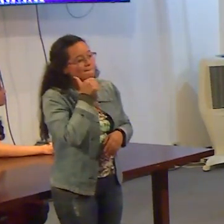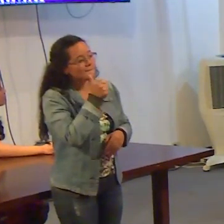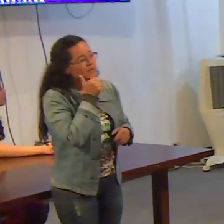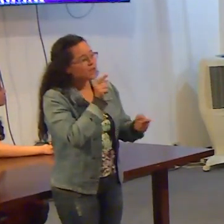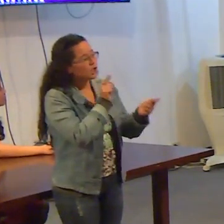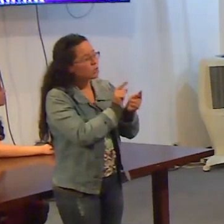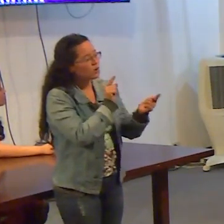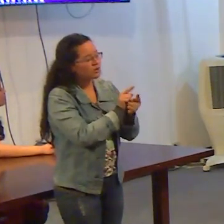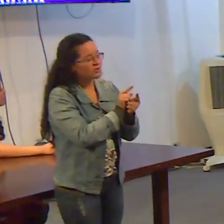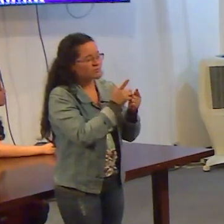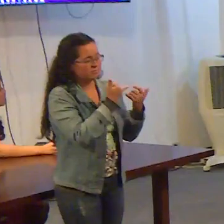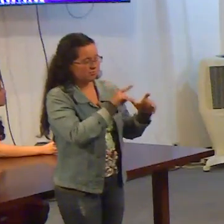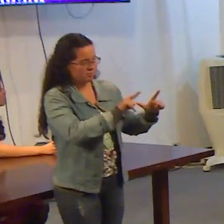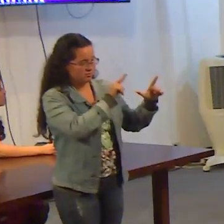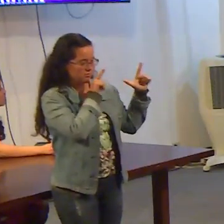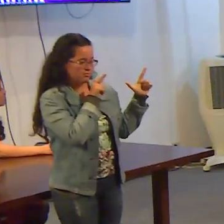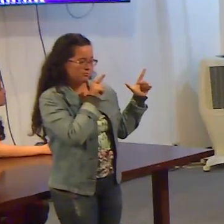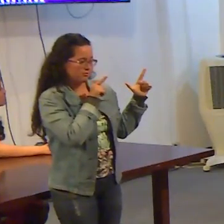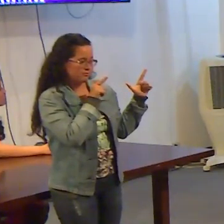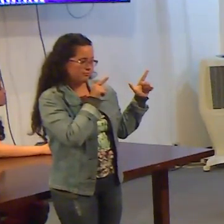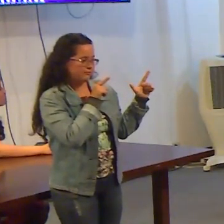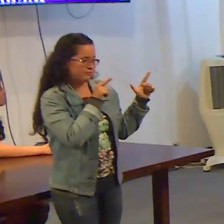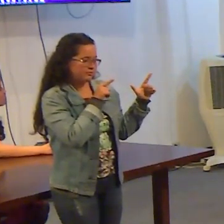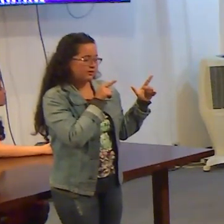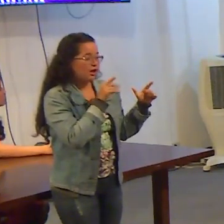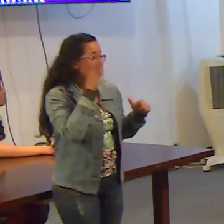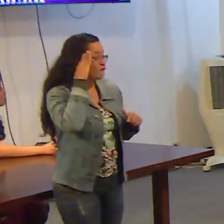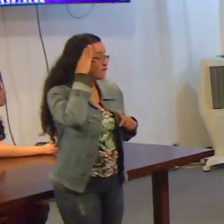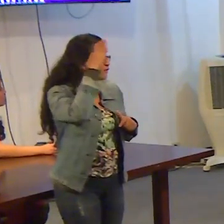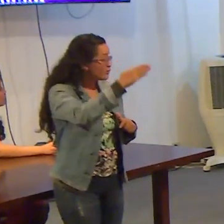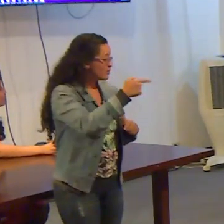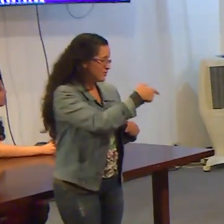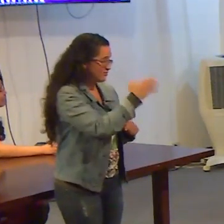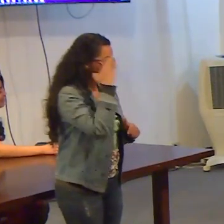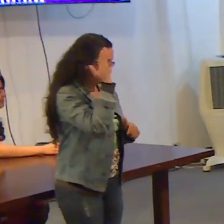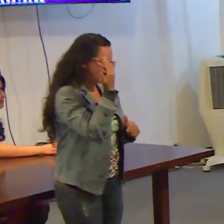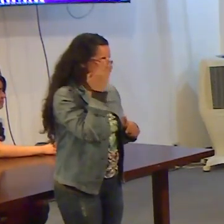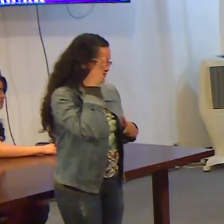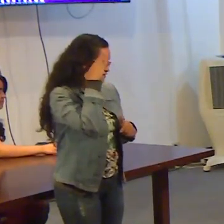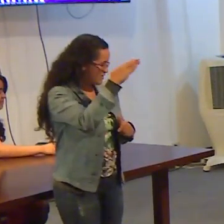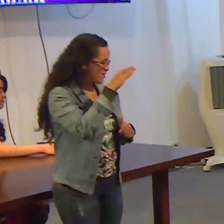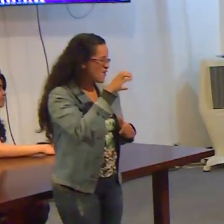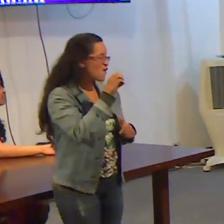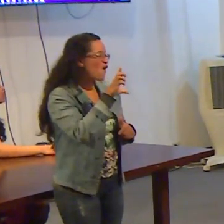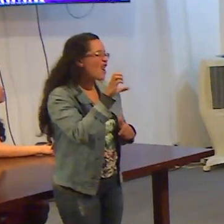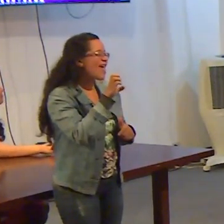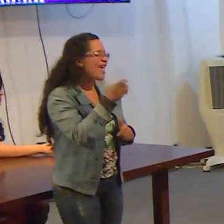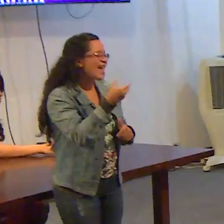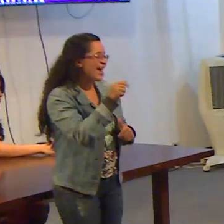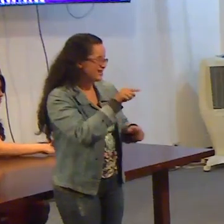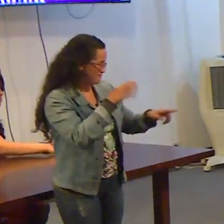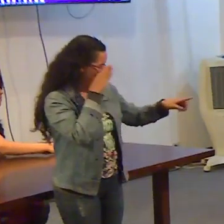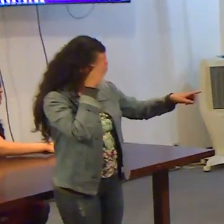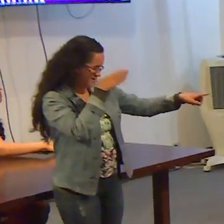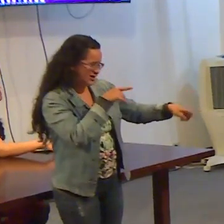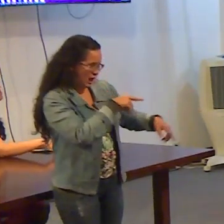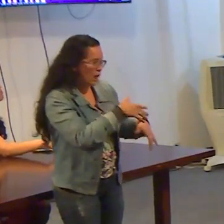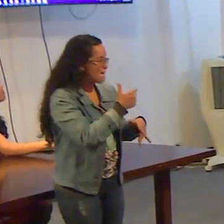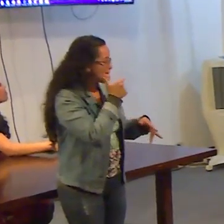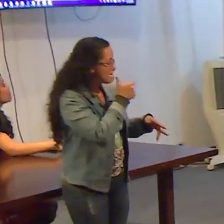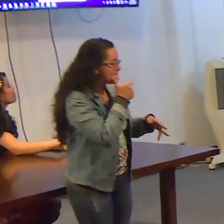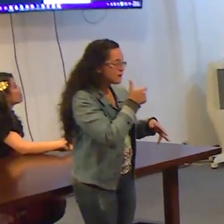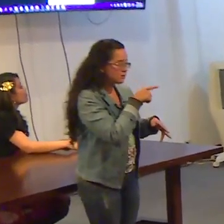egresados para nuestros futuros colegas que ya están a un pasito, es un espacio muy importante para ustedes, para los